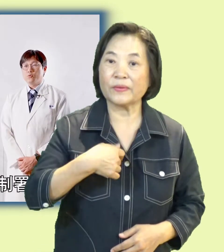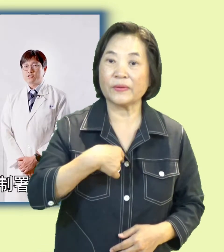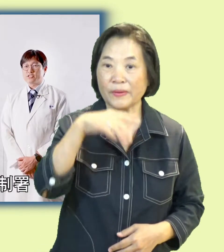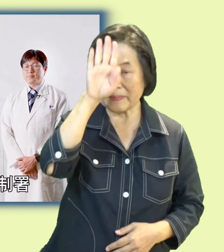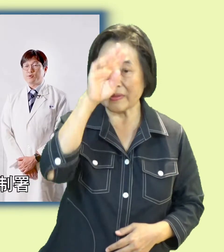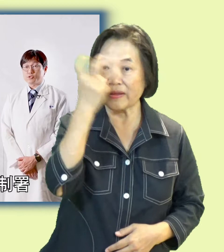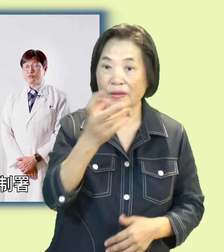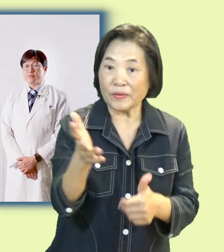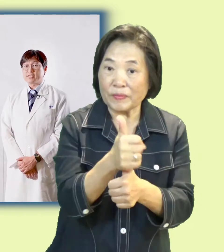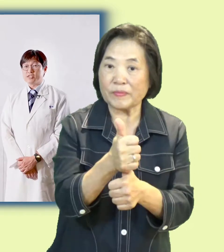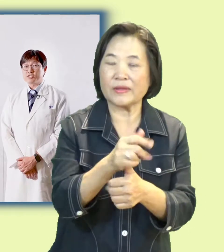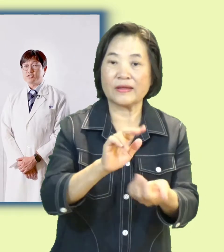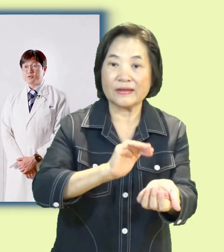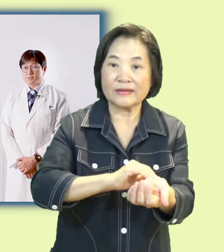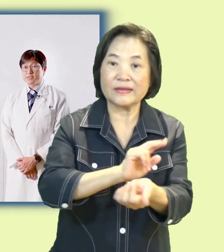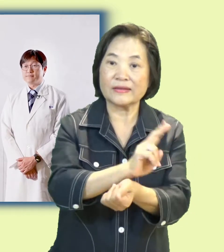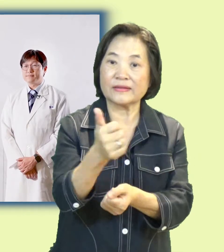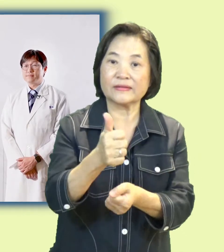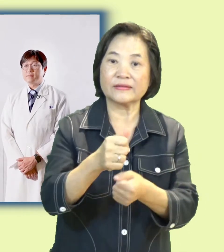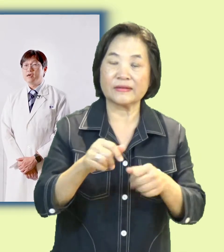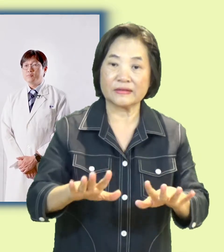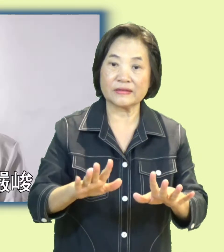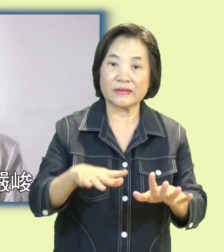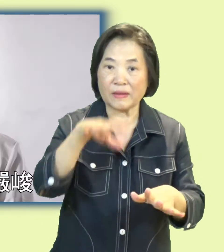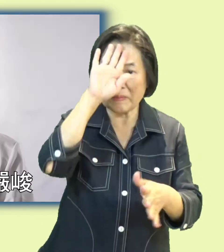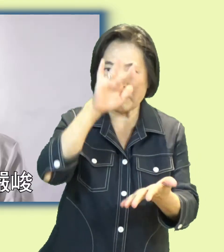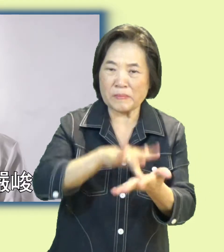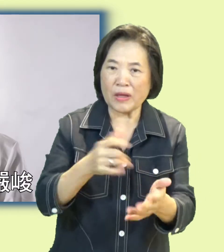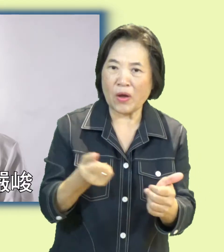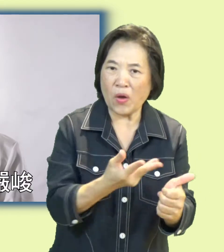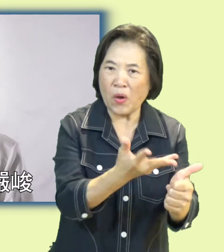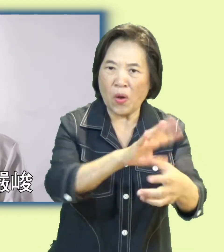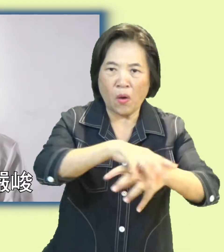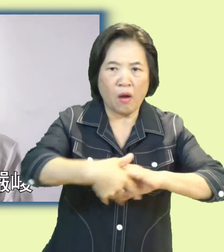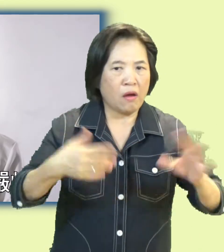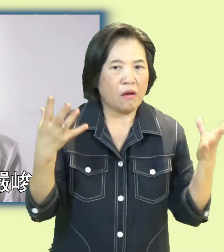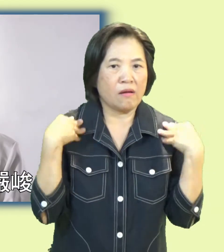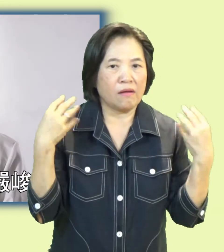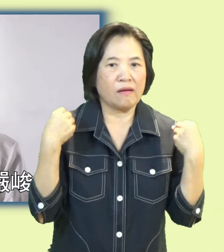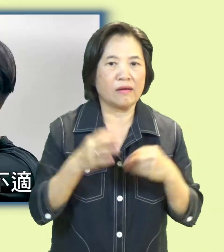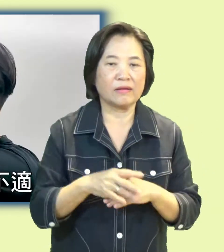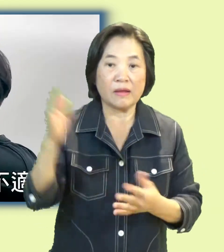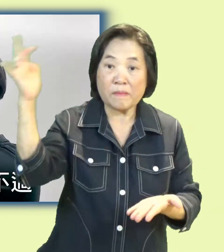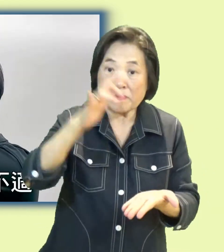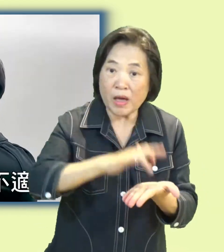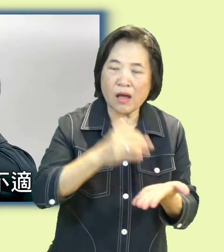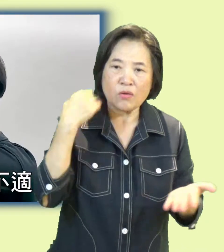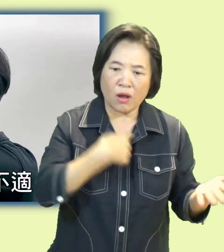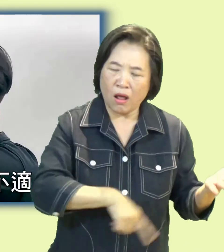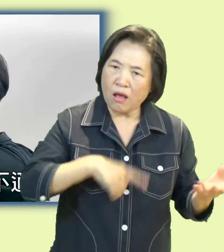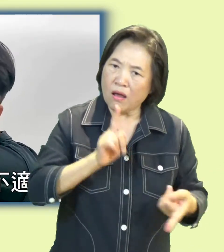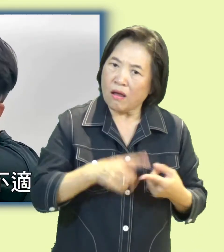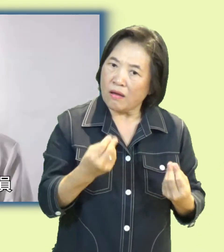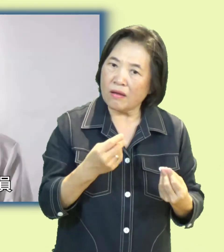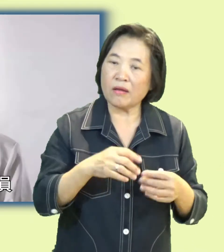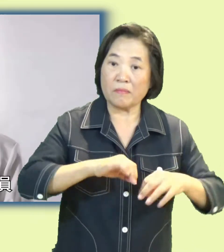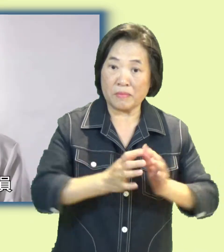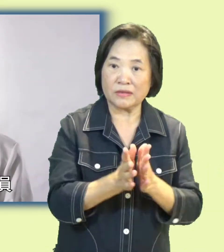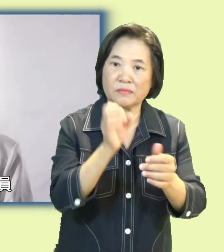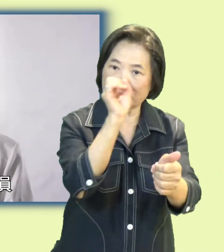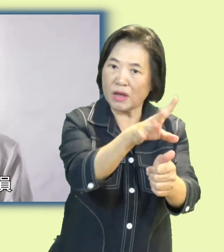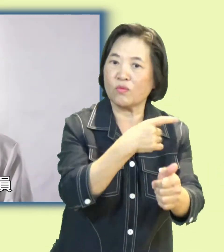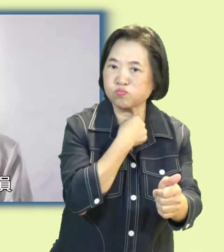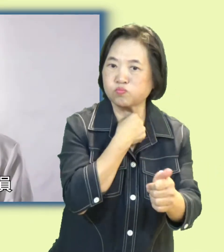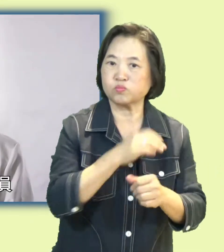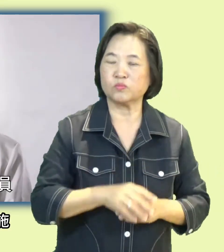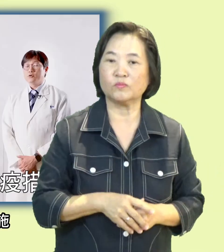大家好，我是七片关注书风趣先生林准强。你也过几日之前喊你当音票，你今日时节一讲身体唔舒爽，而主动了